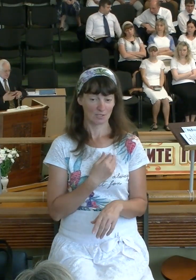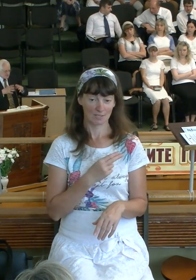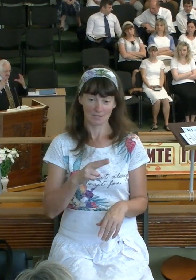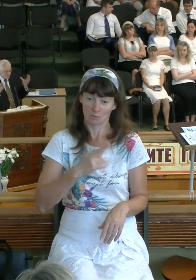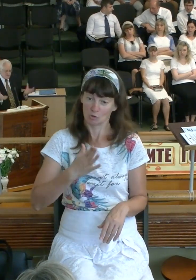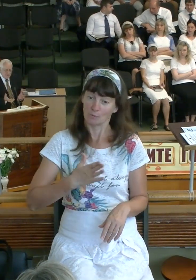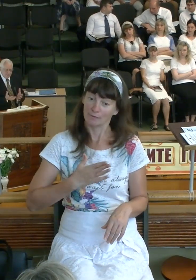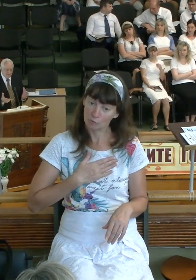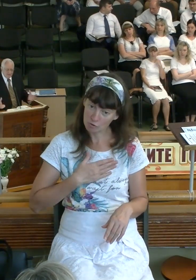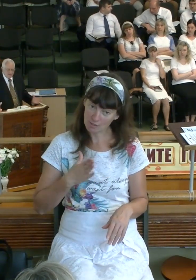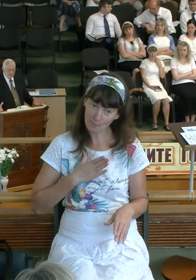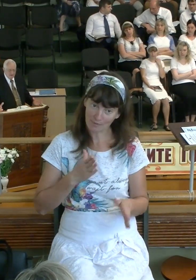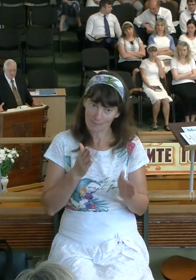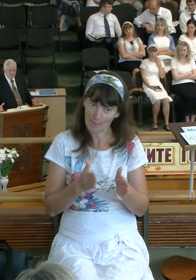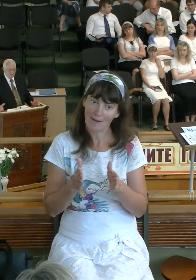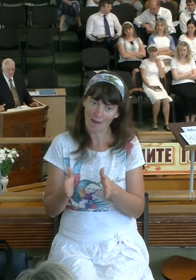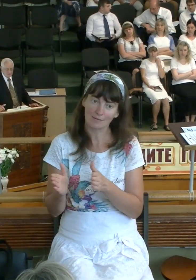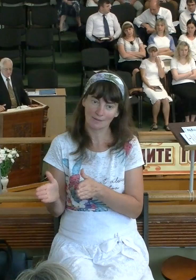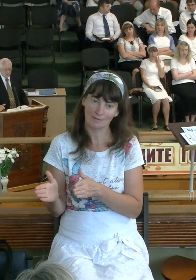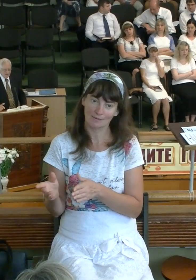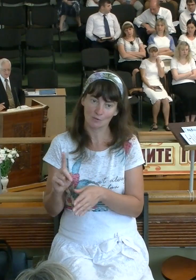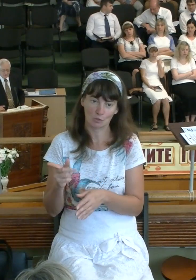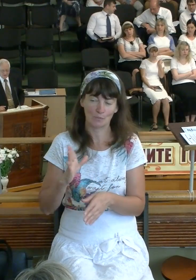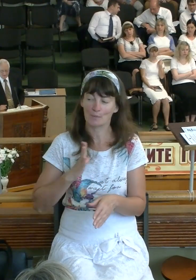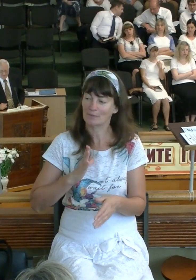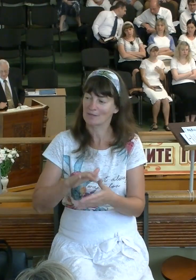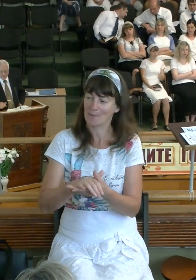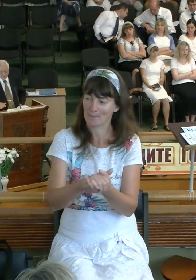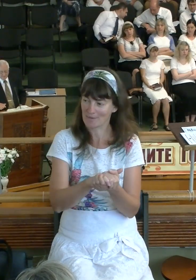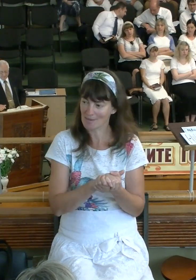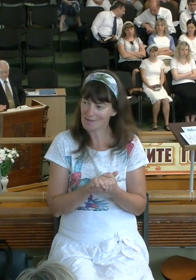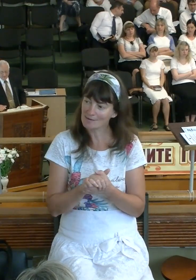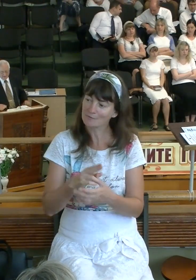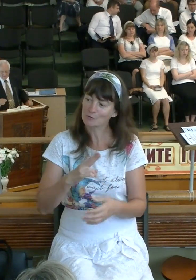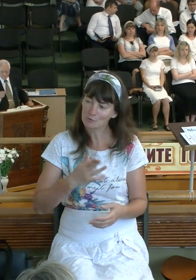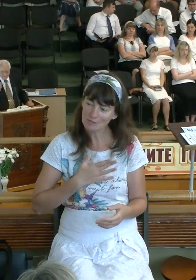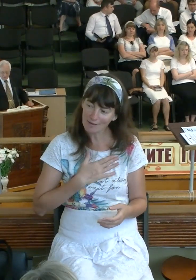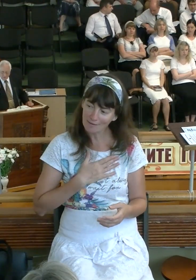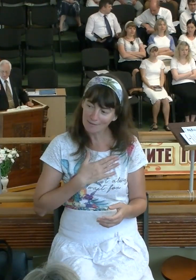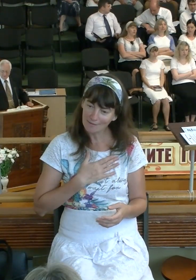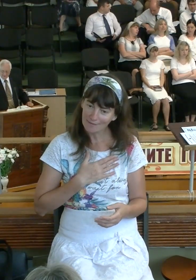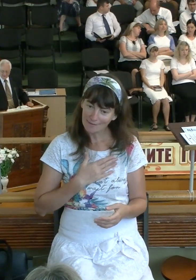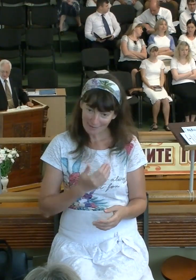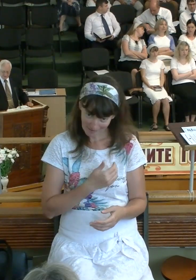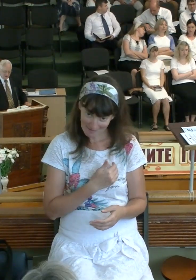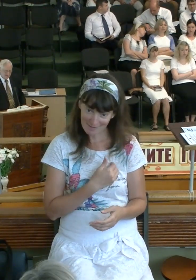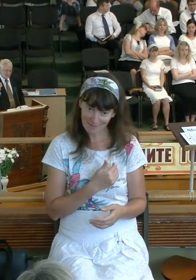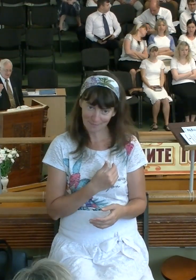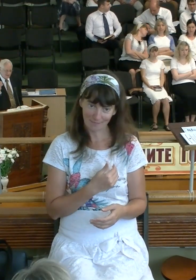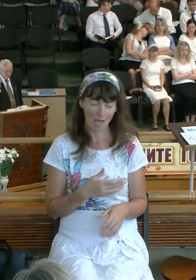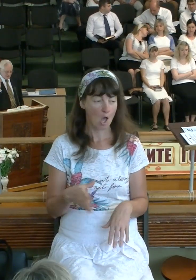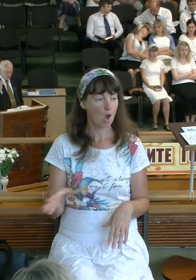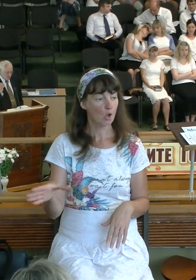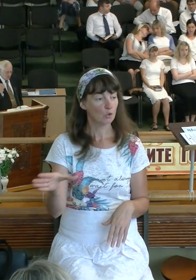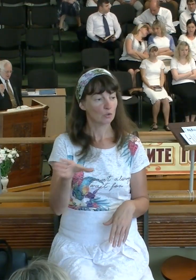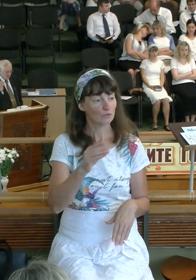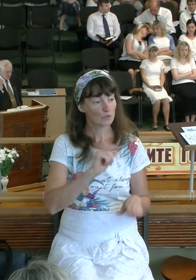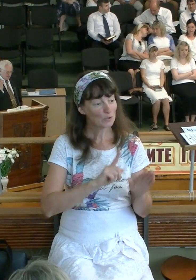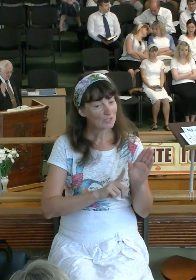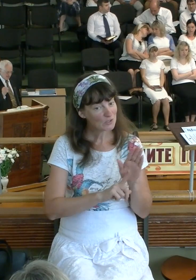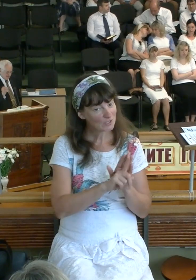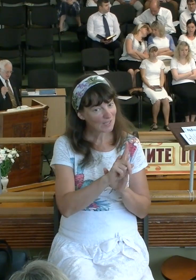и душевный мир был. Но, друзья дорогие, все начинается с